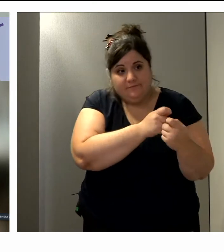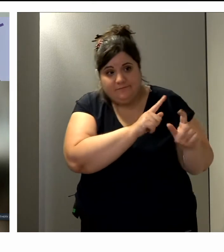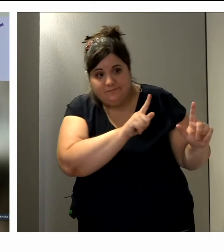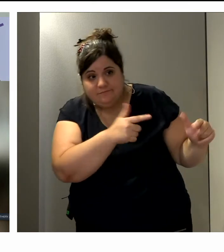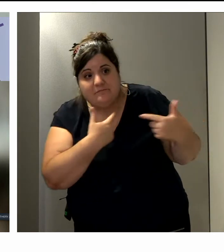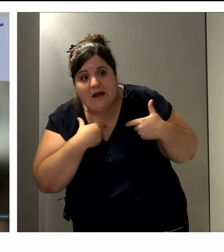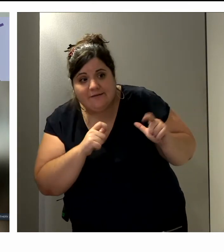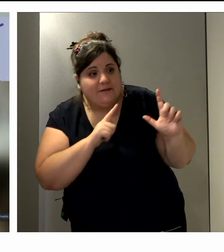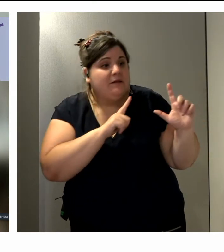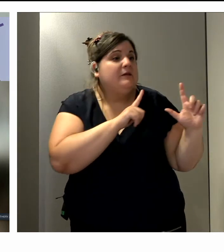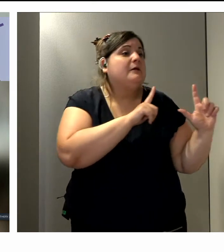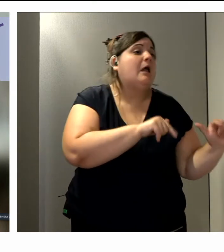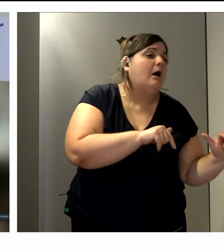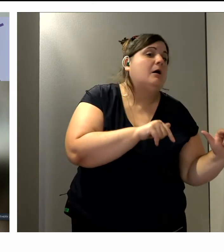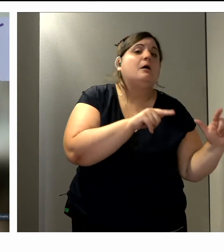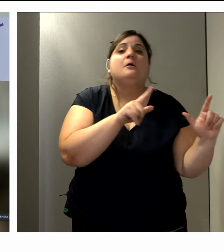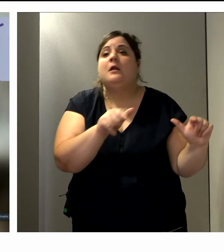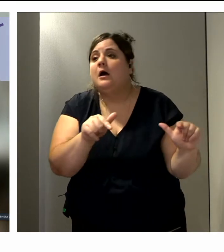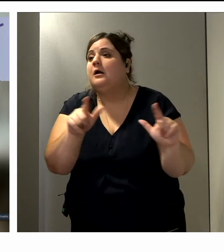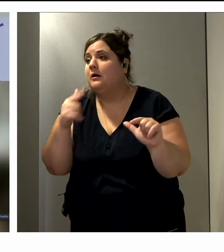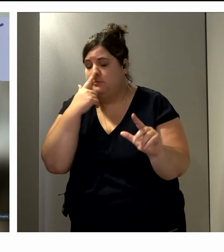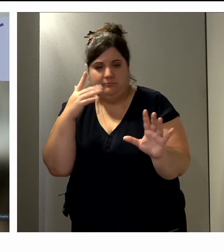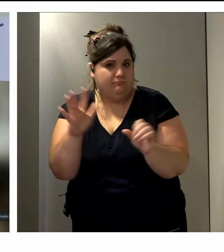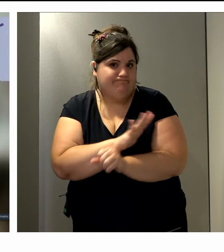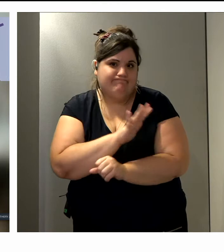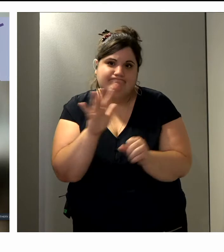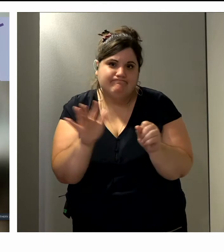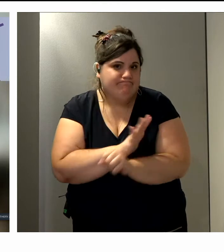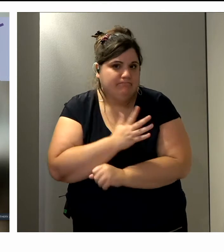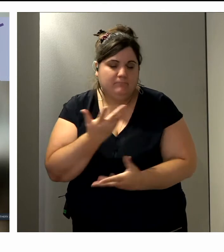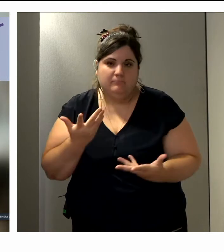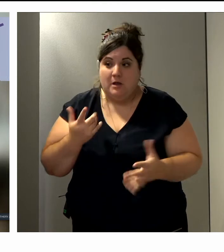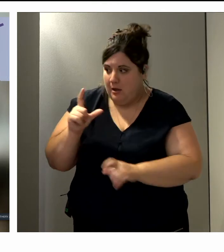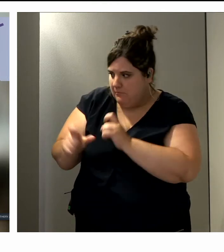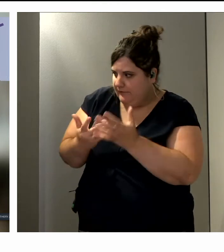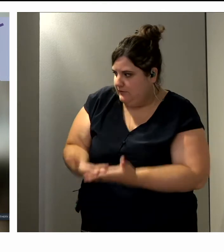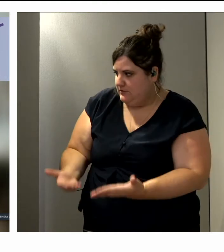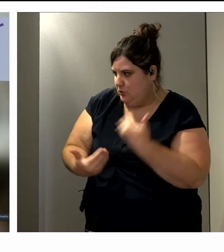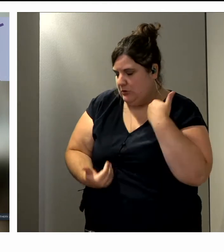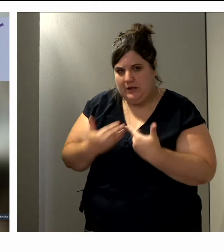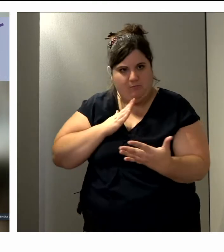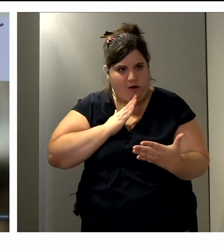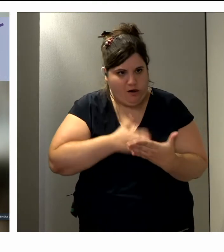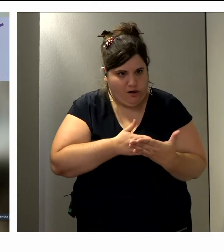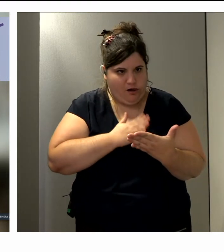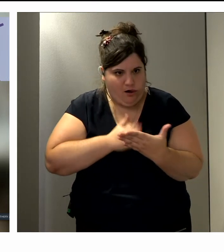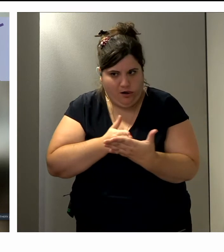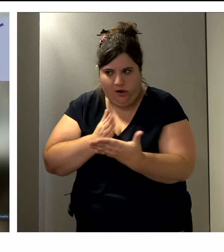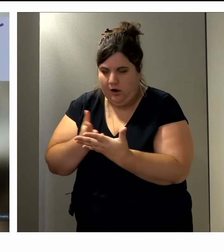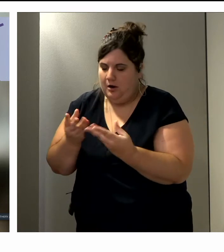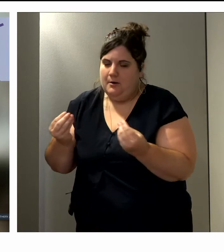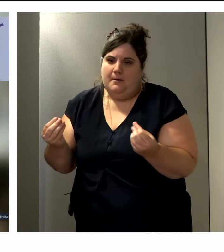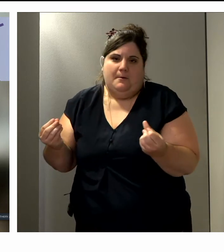je pense que beaucoup de personnes en situation de handicap ont assimilé le fait que l'accès à l'enseignement supérieur